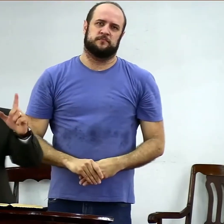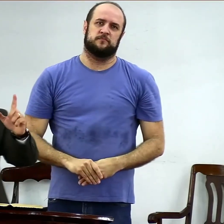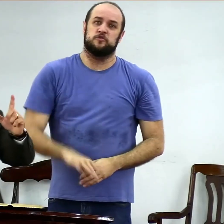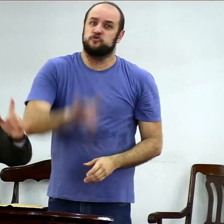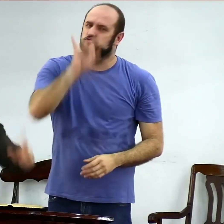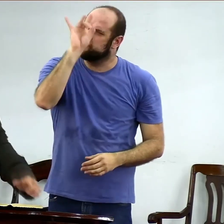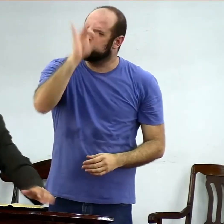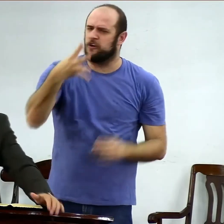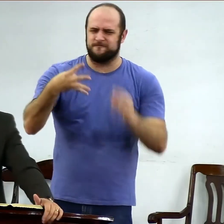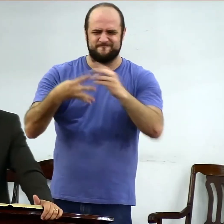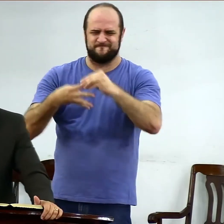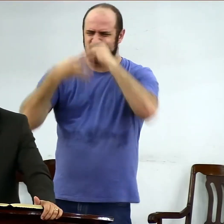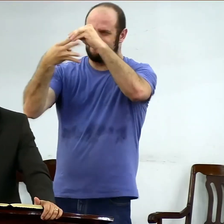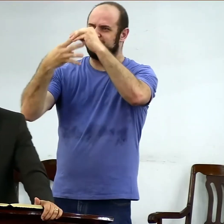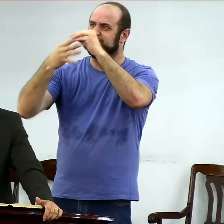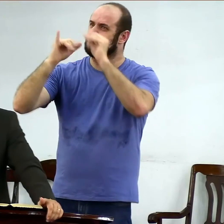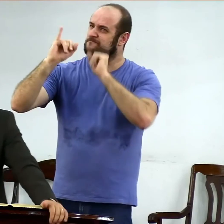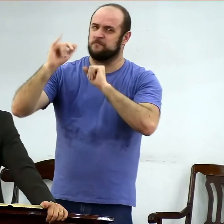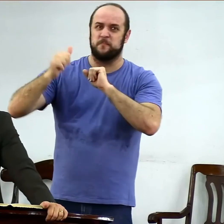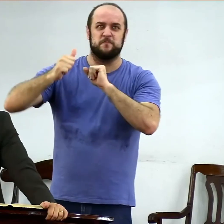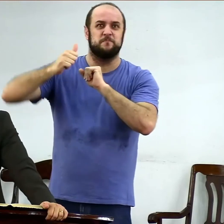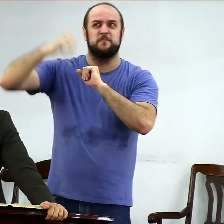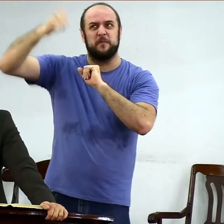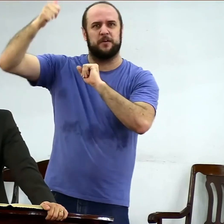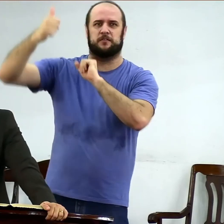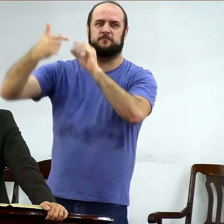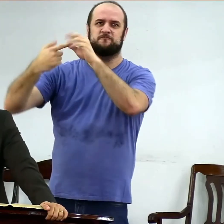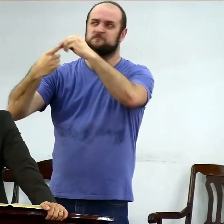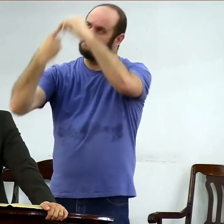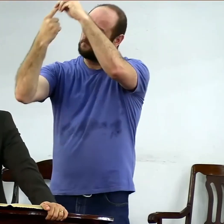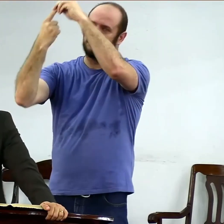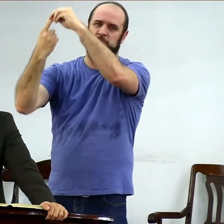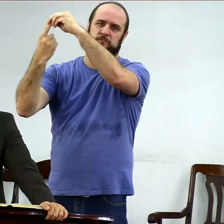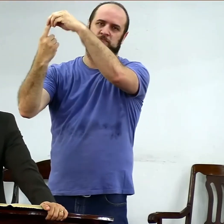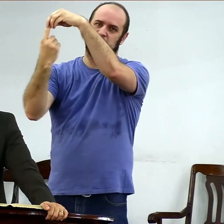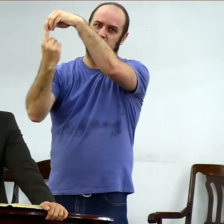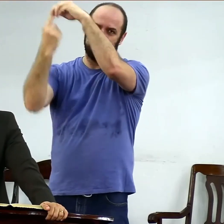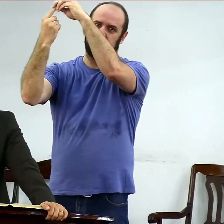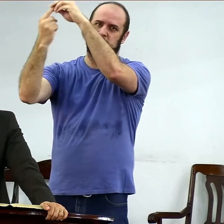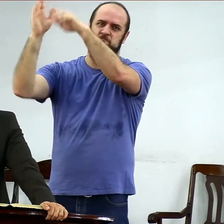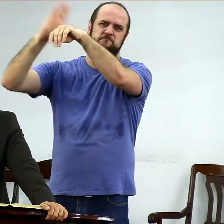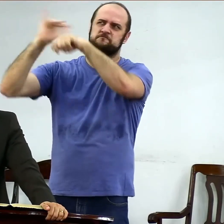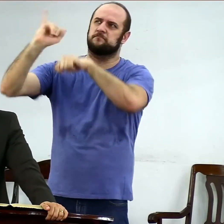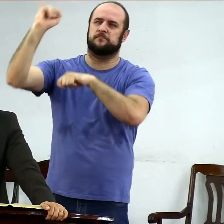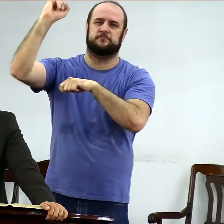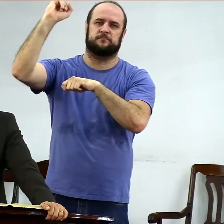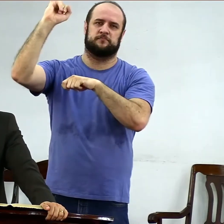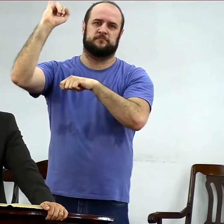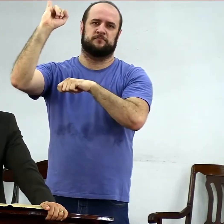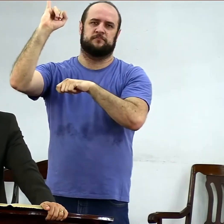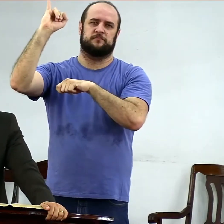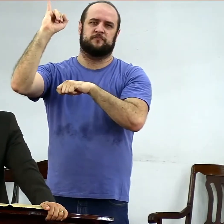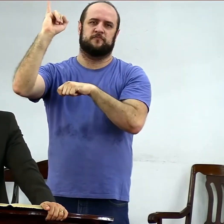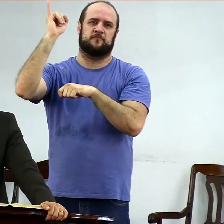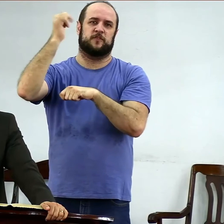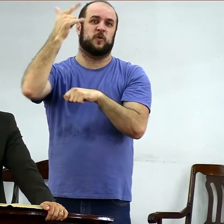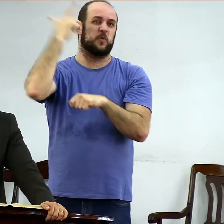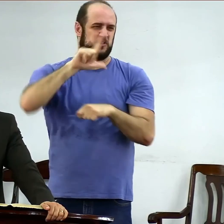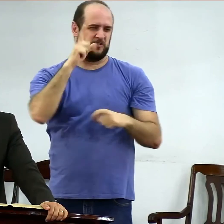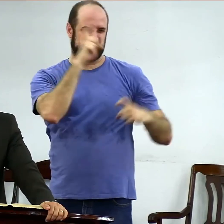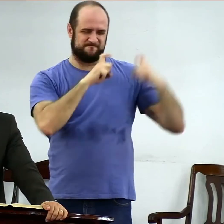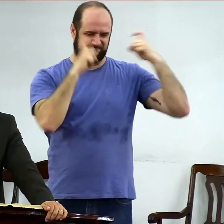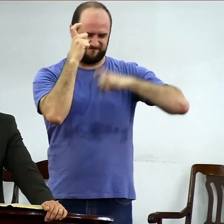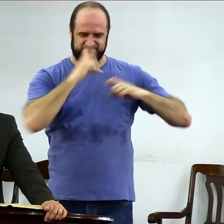Só assim você vai conseguir vencer o mal que assola o teu coração, o desespero que